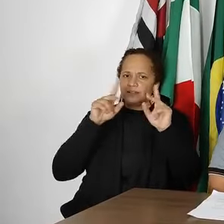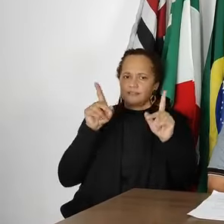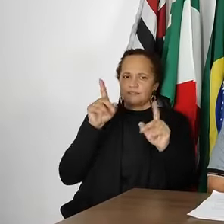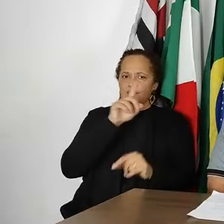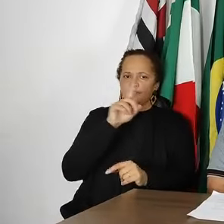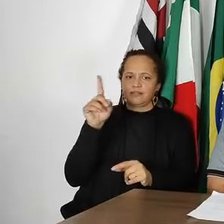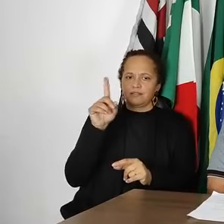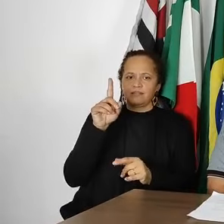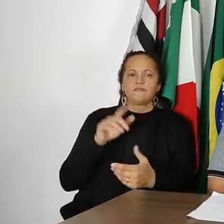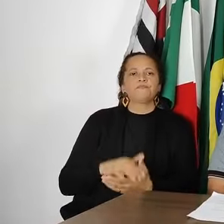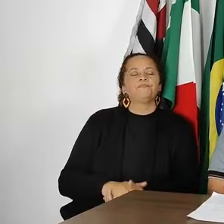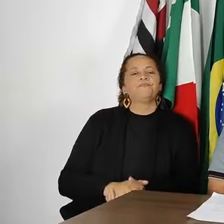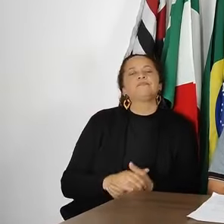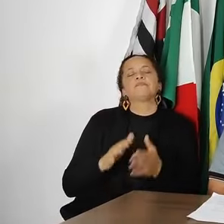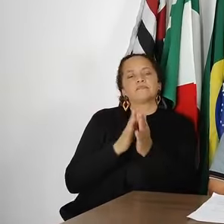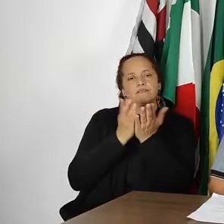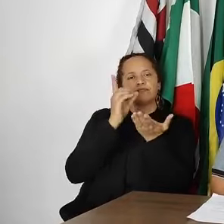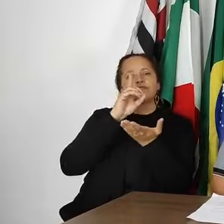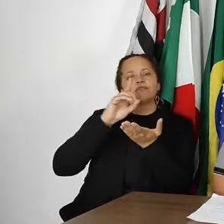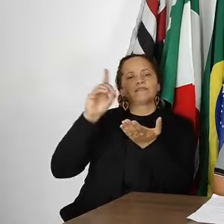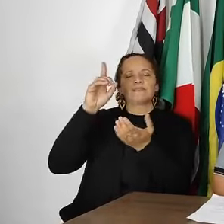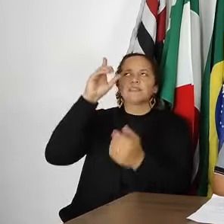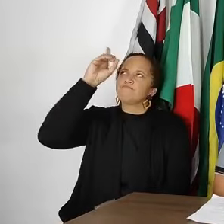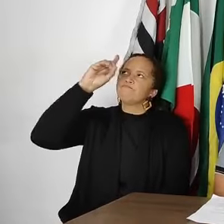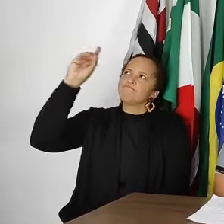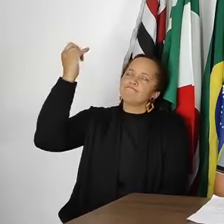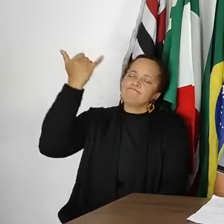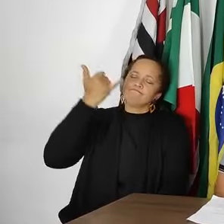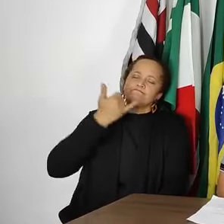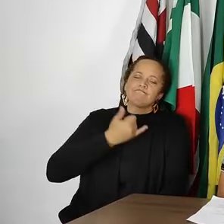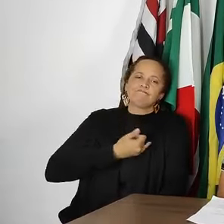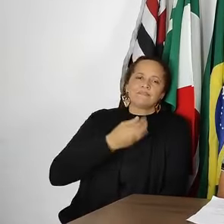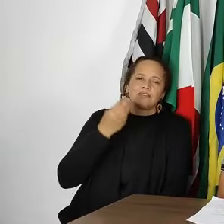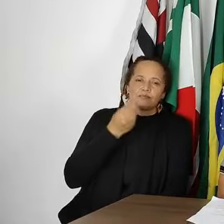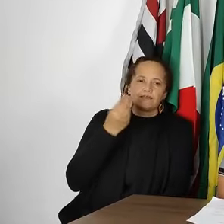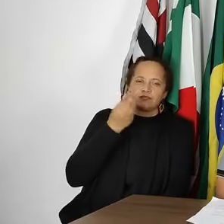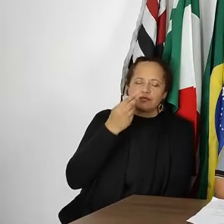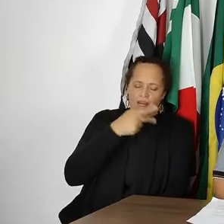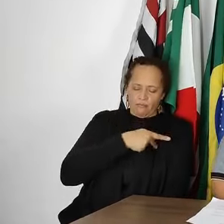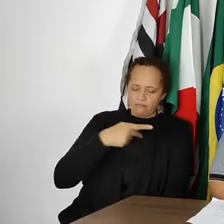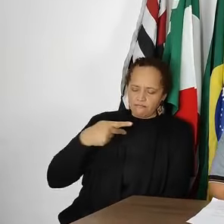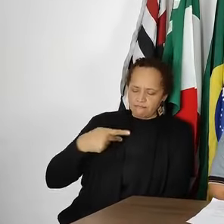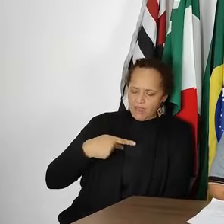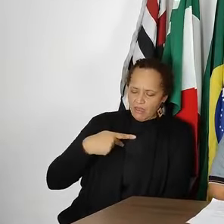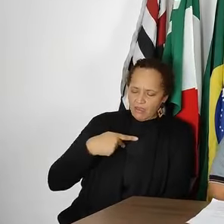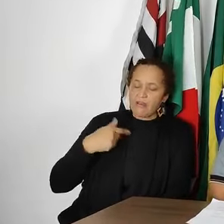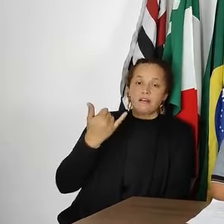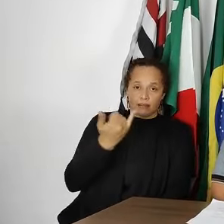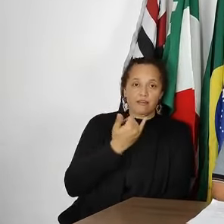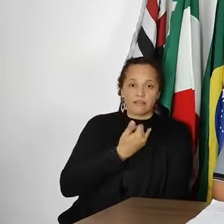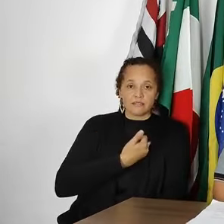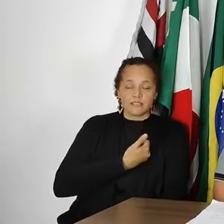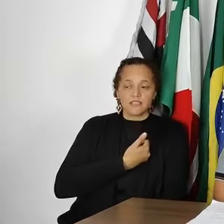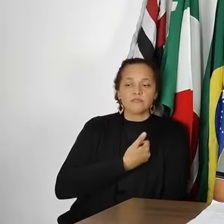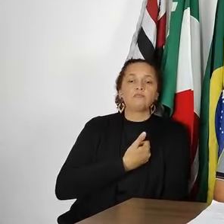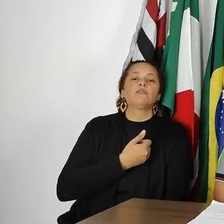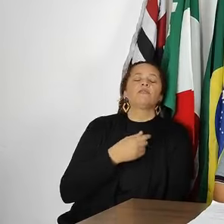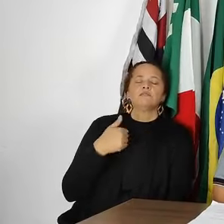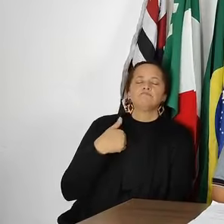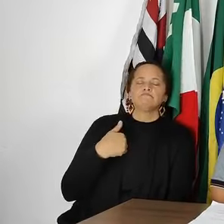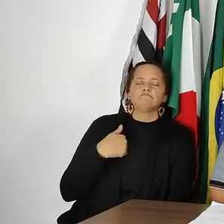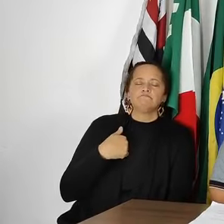palavra que Deus colocou no meu coração desde quando o pastor Fernando me pediu para vir aqui, né? Para a gente estar